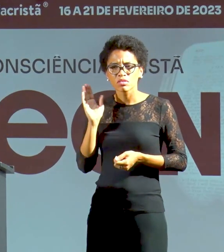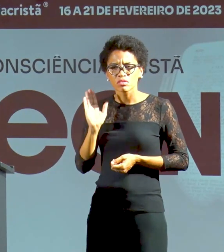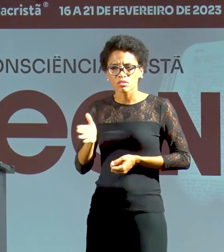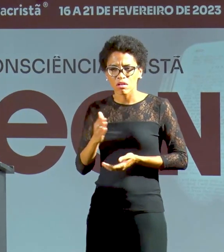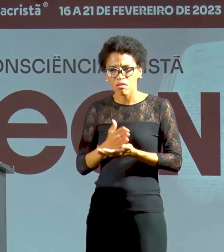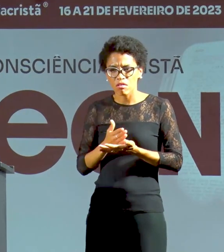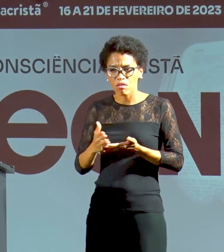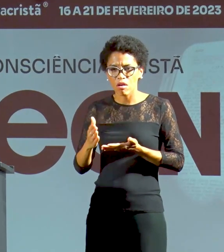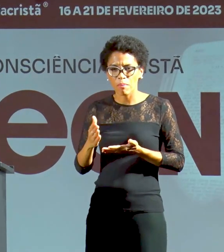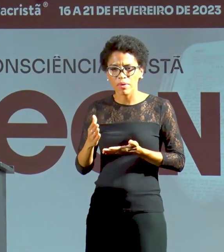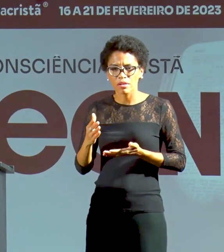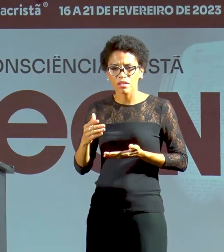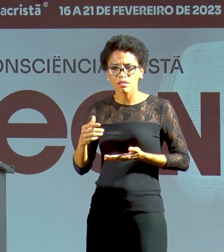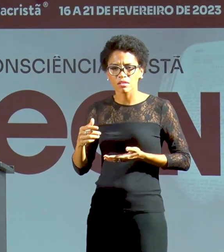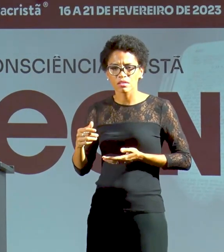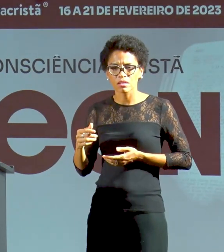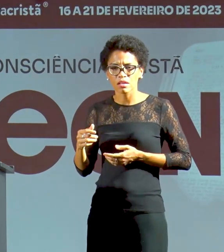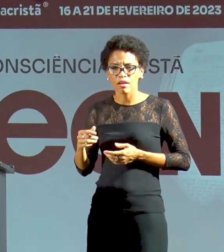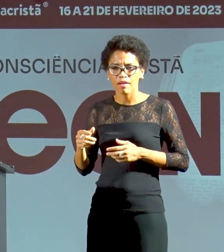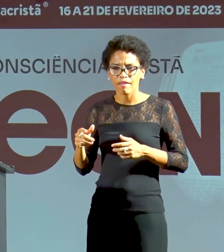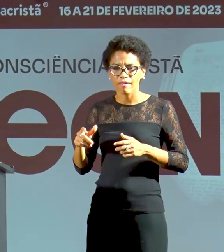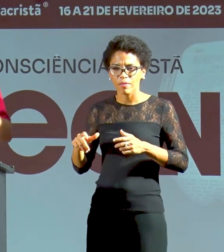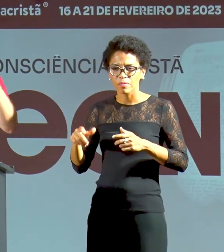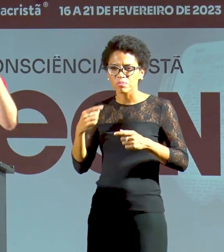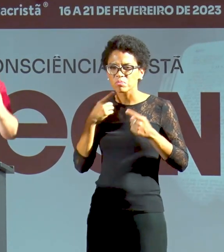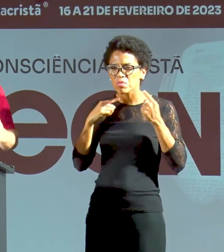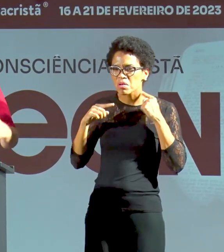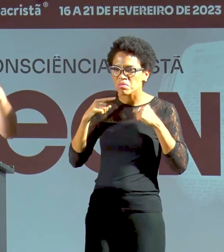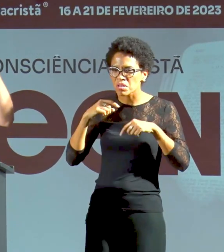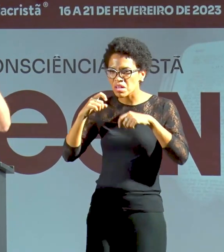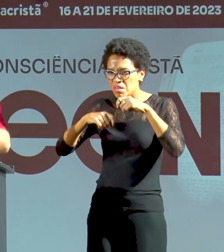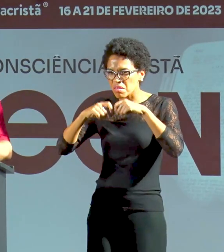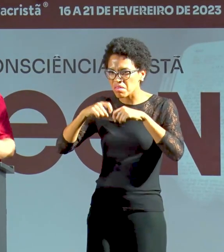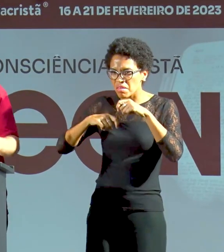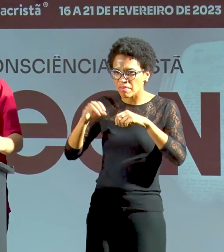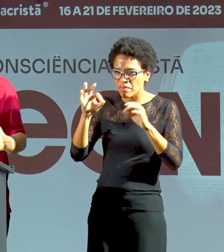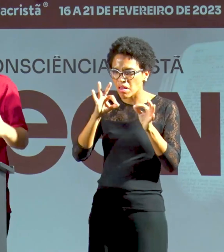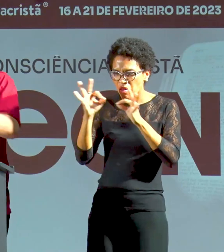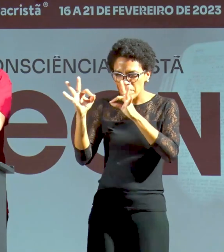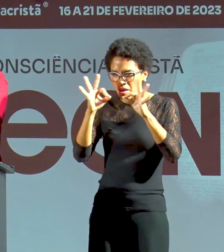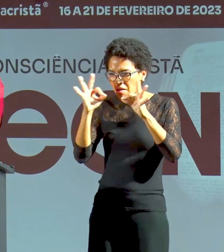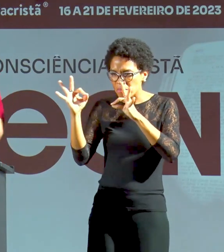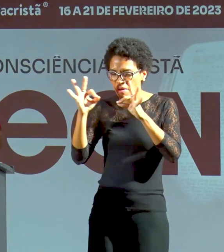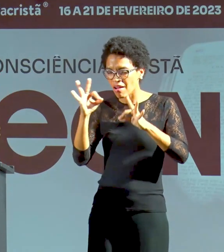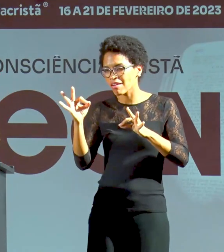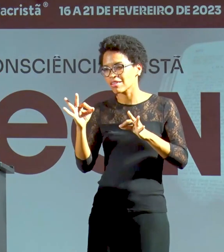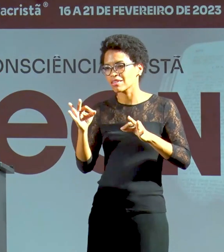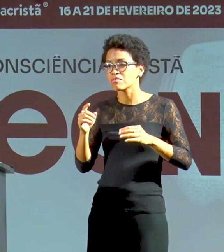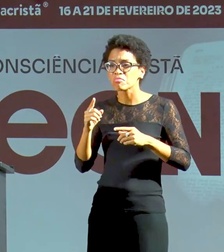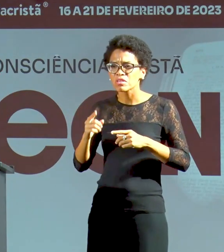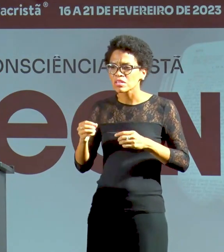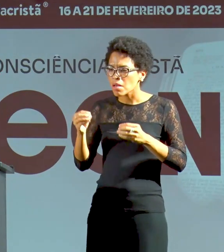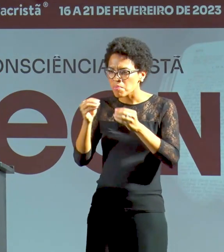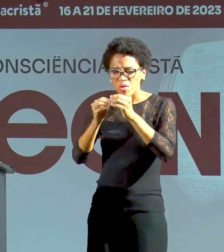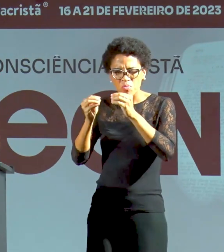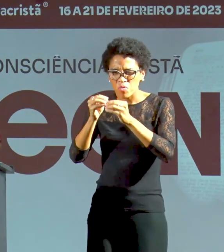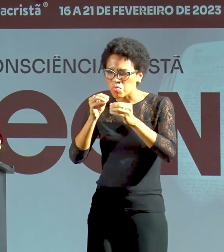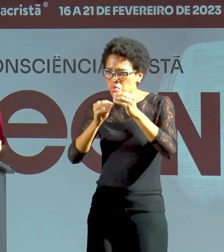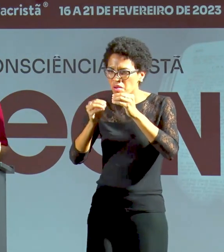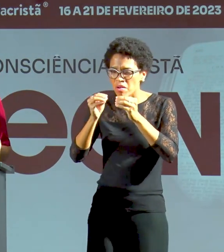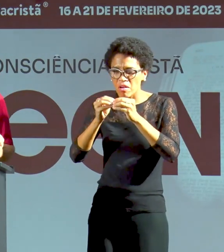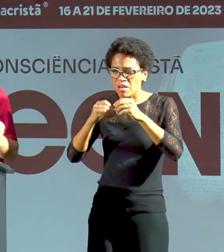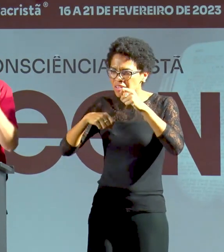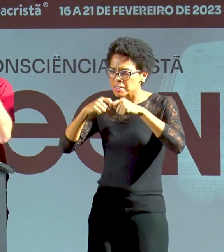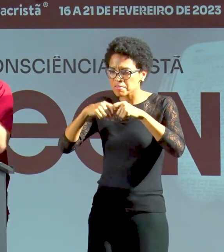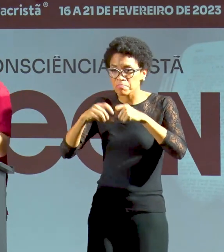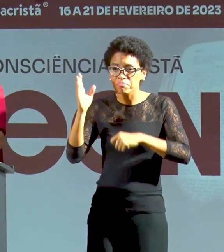você esteja tentando curar suas carências com beijos com sexo talvez você já se perdeu e muitas coisas na